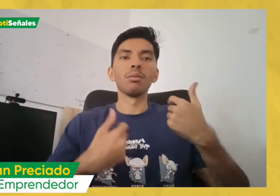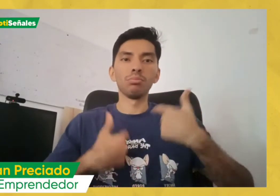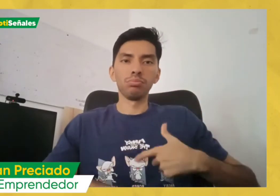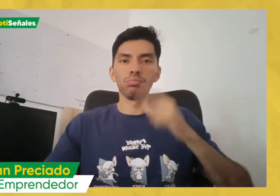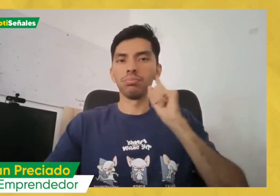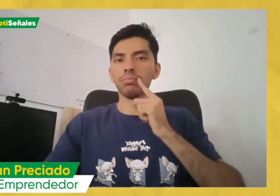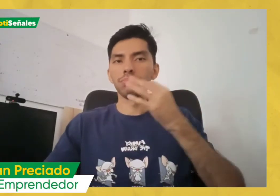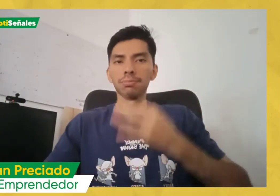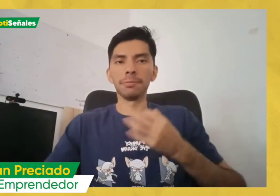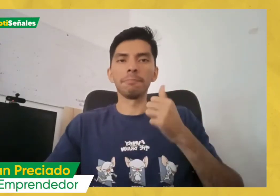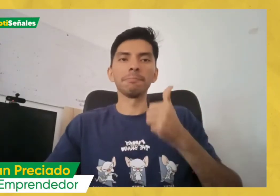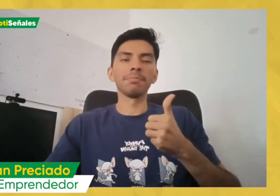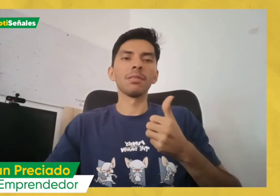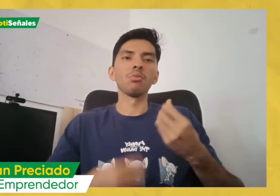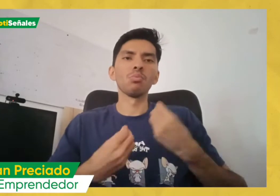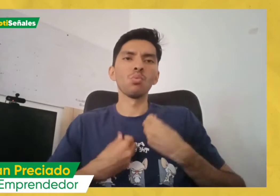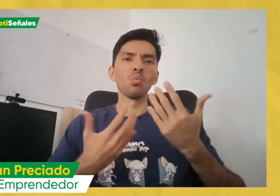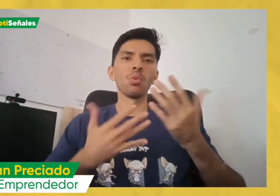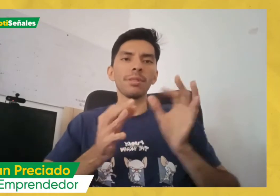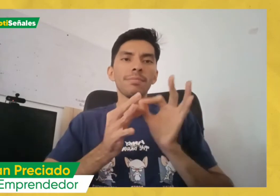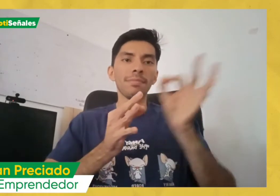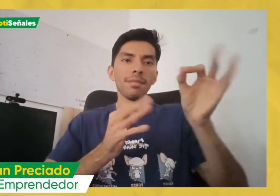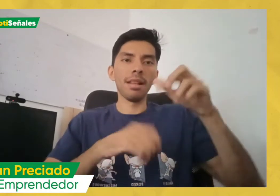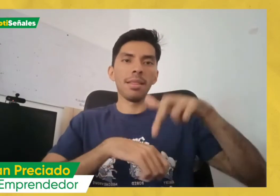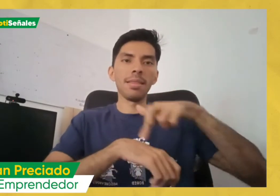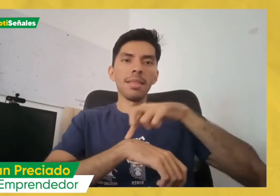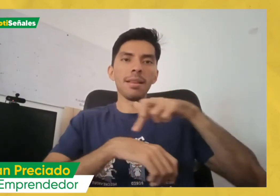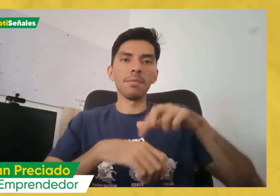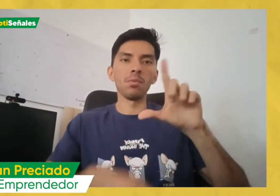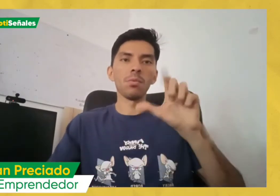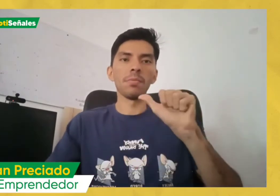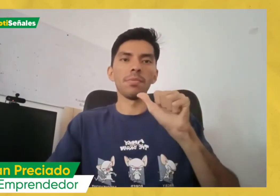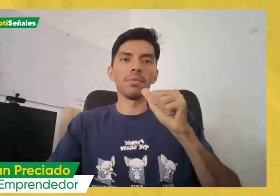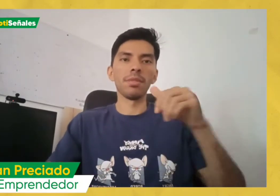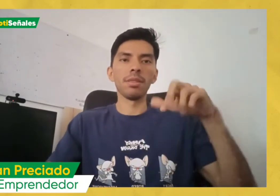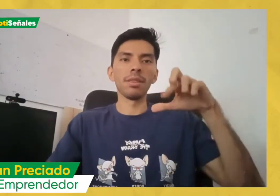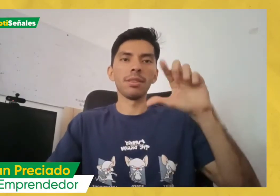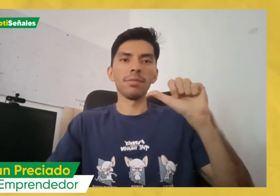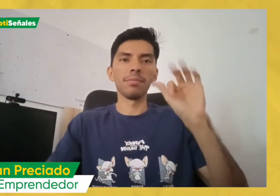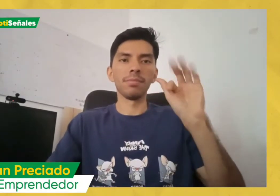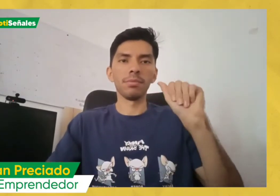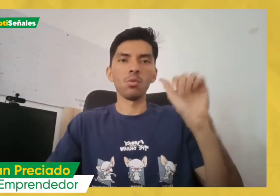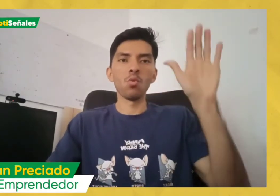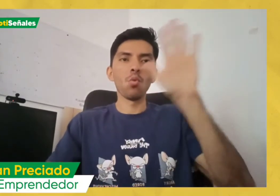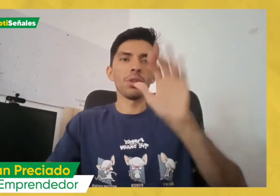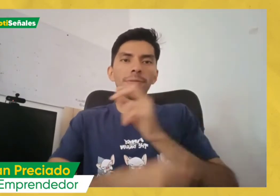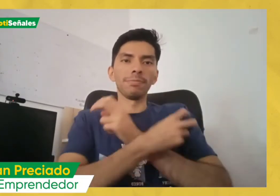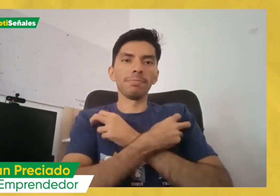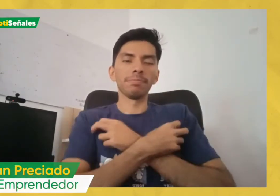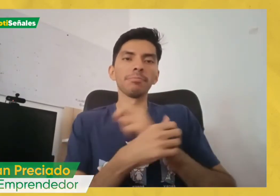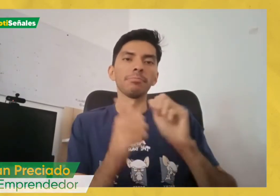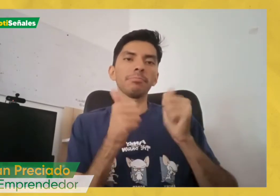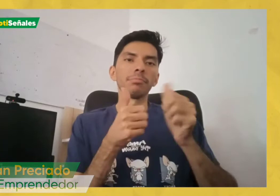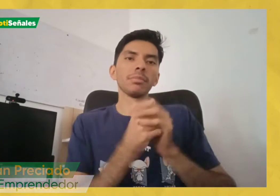soy una persona sorda resido en el municipio de la plata en el departamento del huila